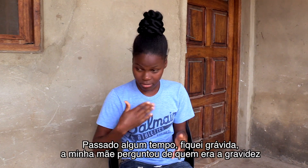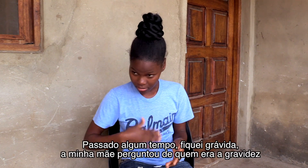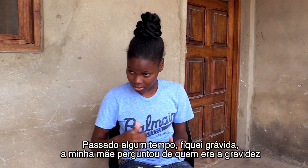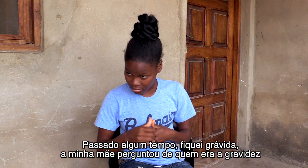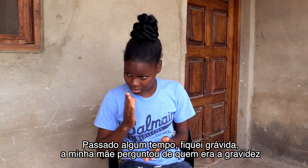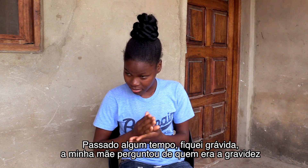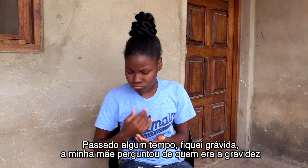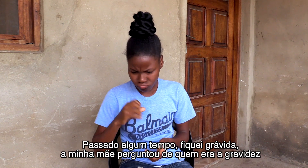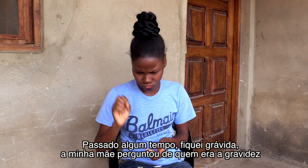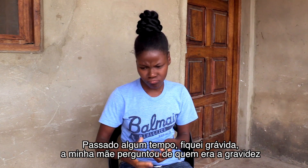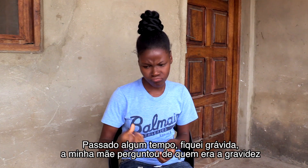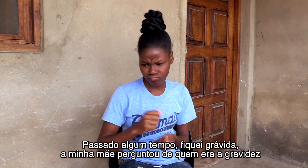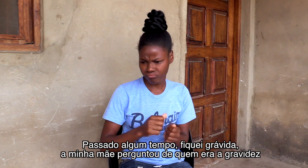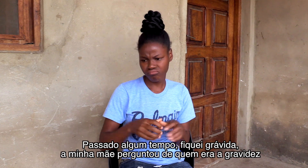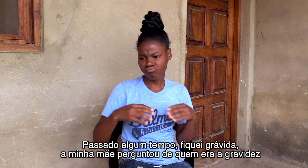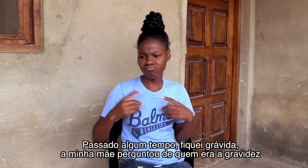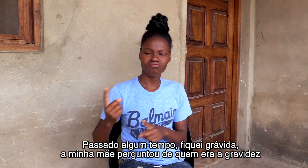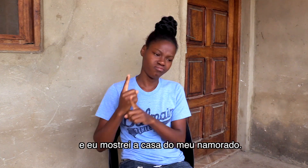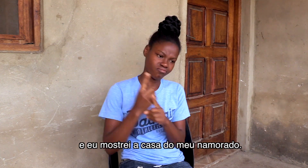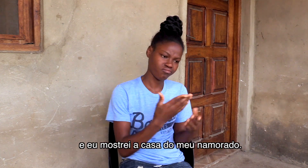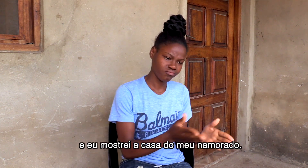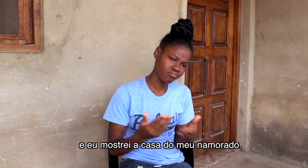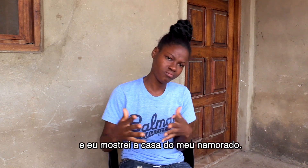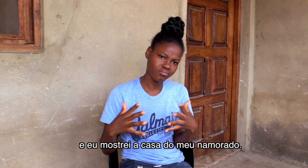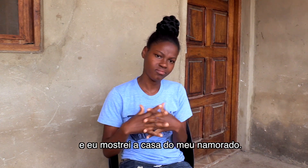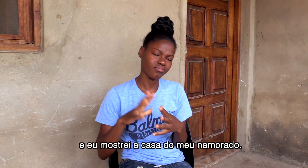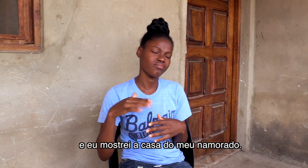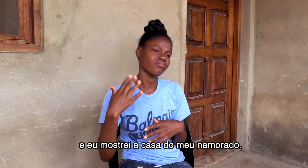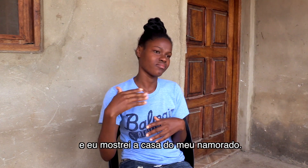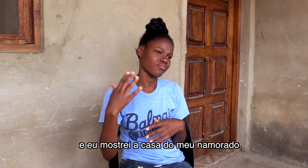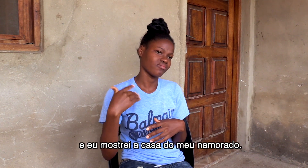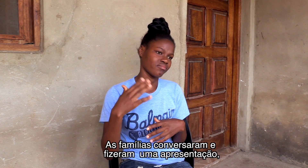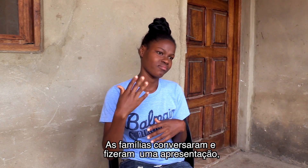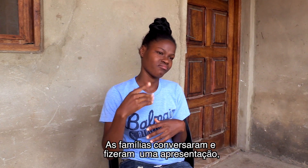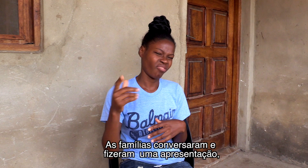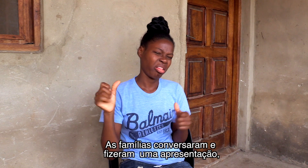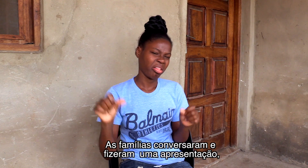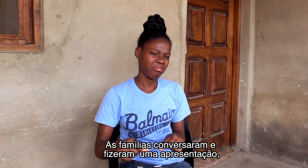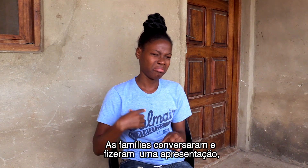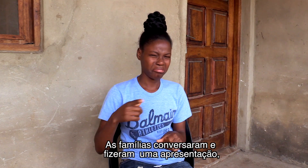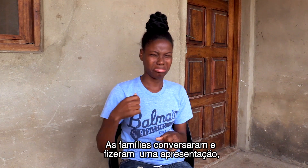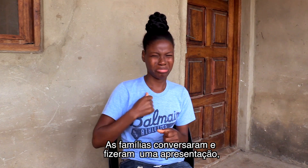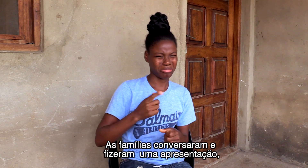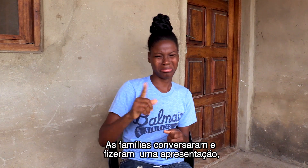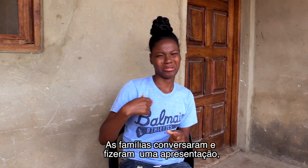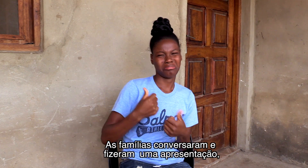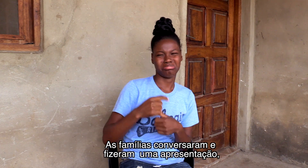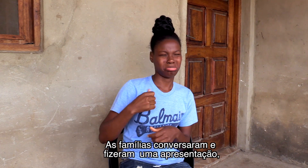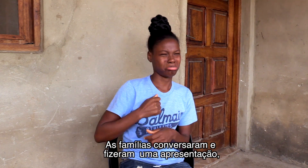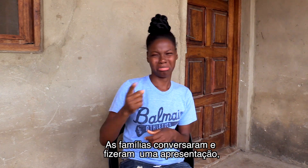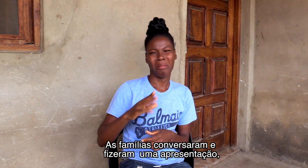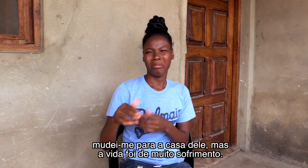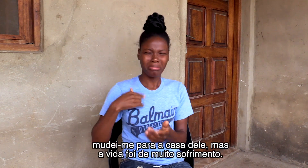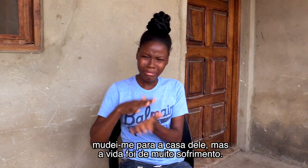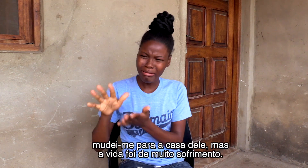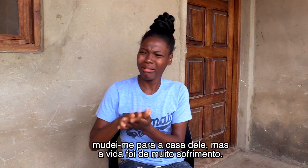grávida. A minha mãe perguntou de quem era a gravidez e eu mostrei a casa do meu namorado. As famílias conversaram e fizeram uma